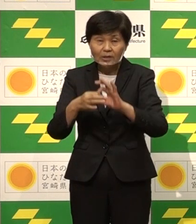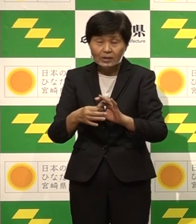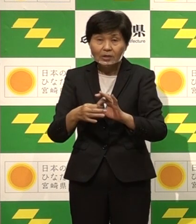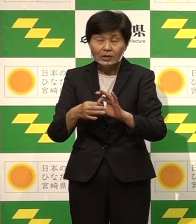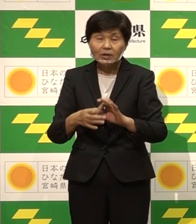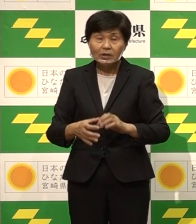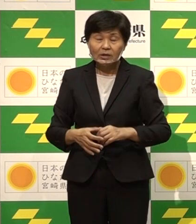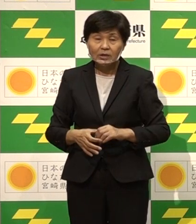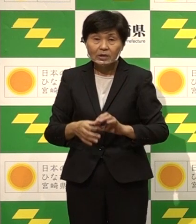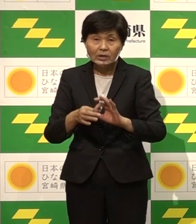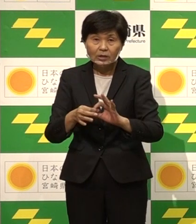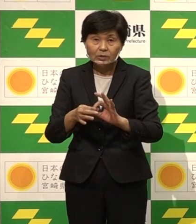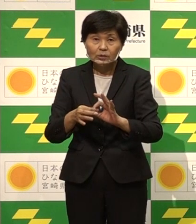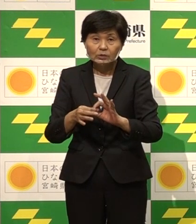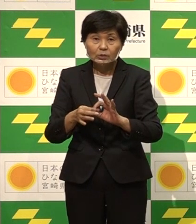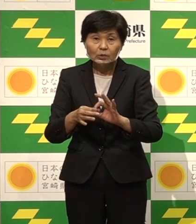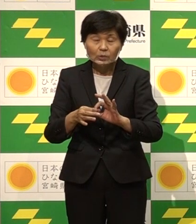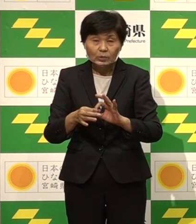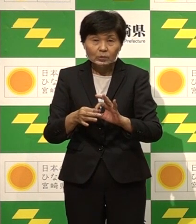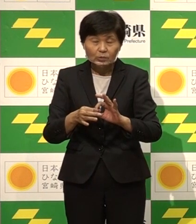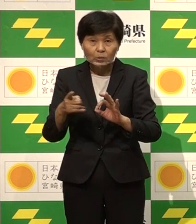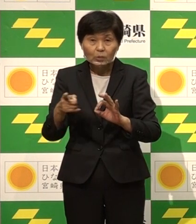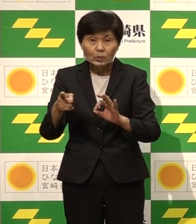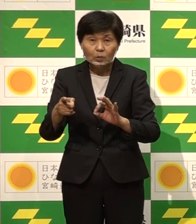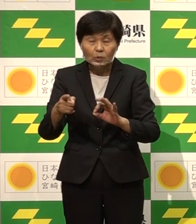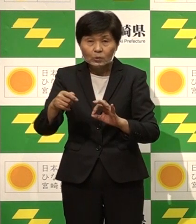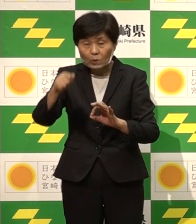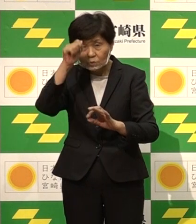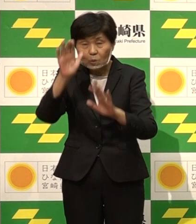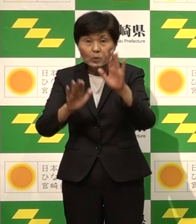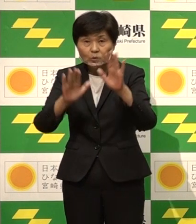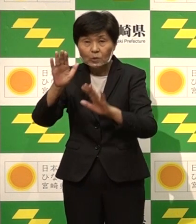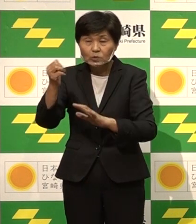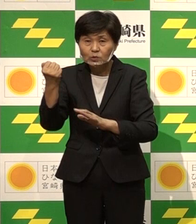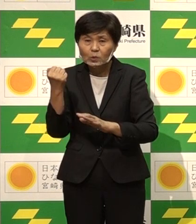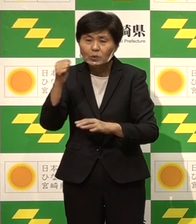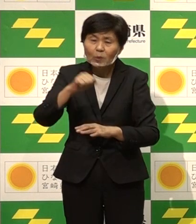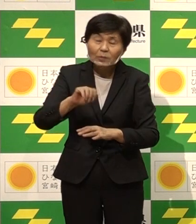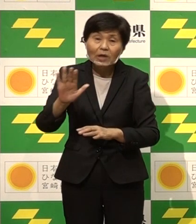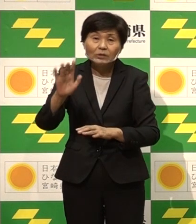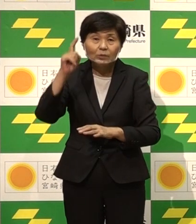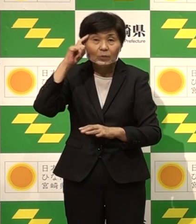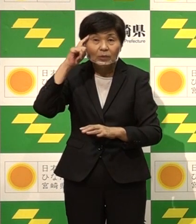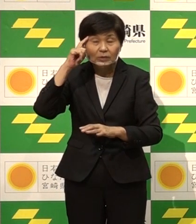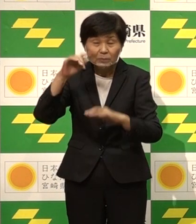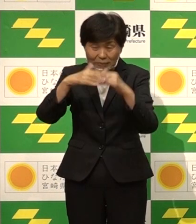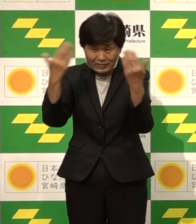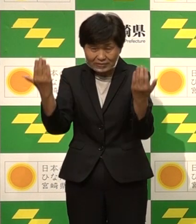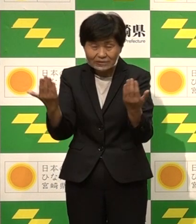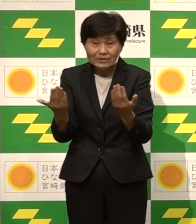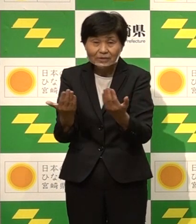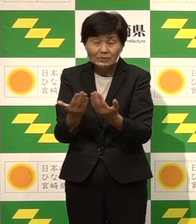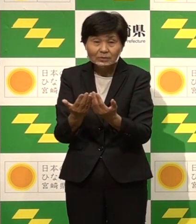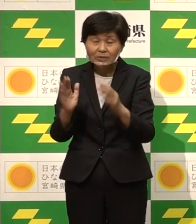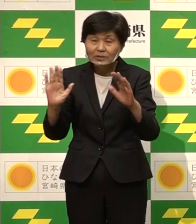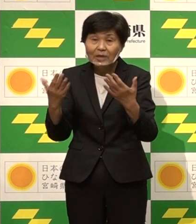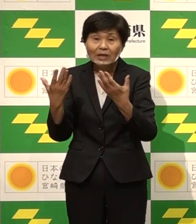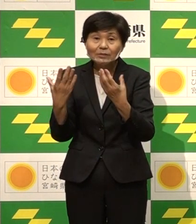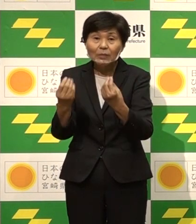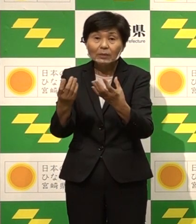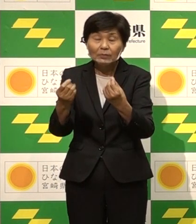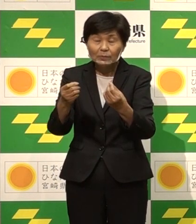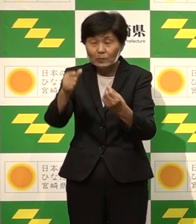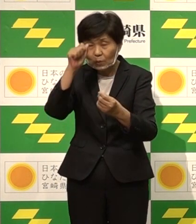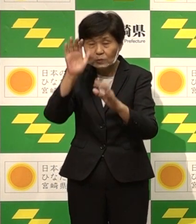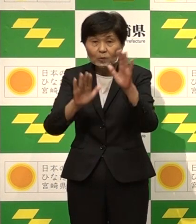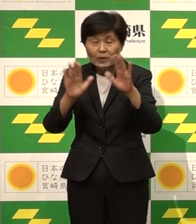その濃淡はあろうかと思いますけれども、全くの無症状で診察受けられる方というのは非常